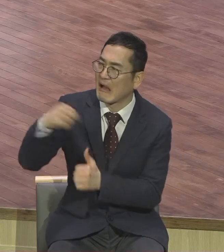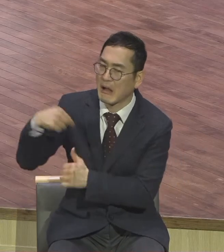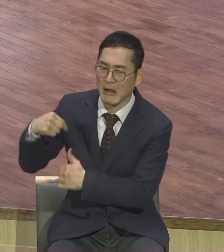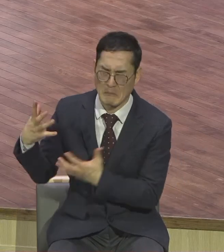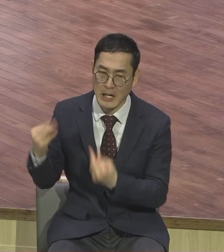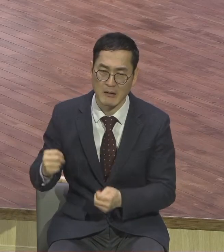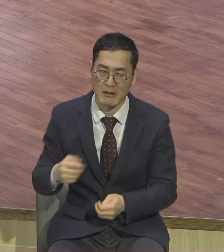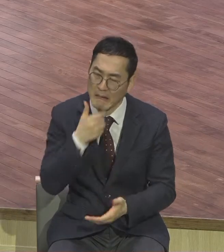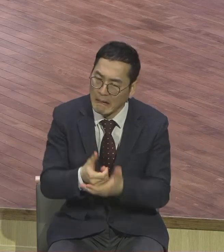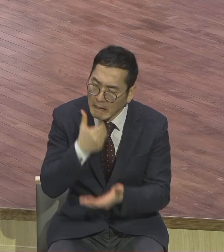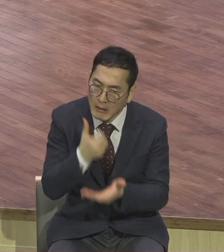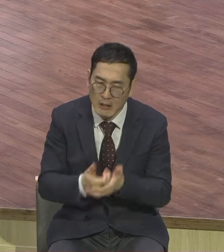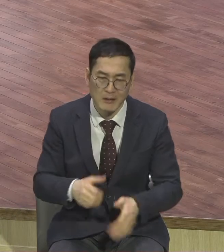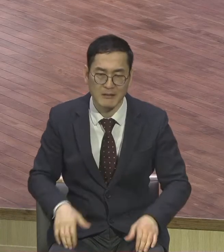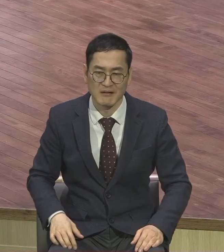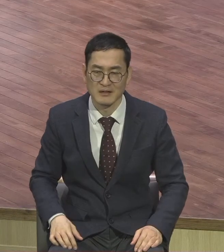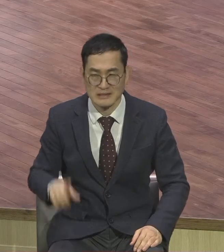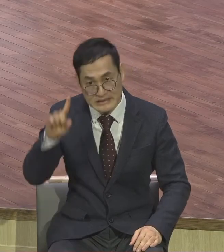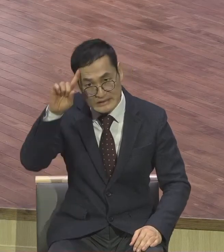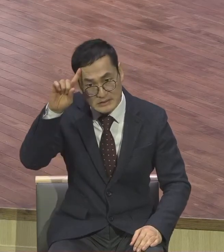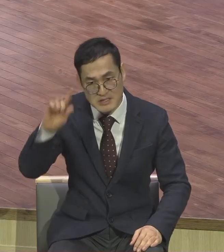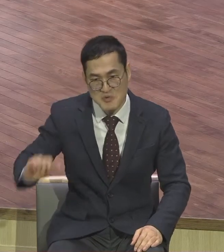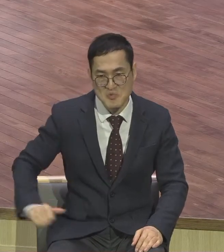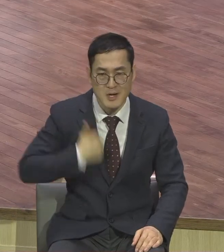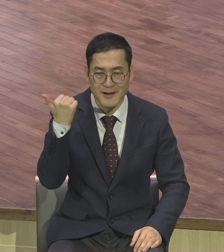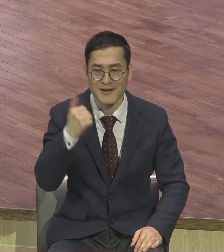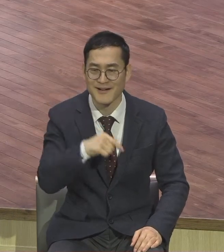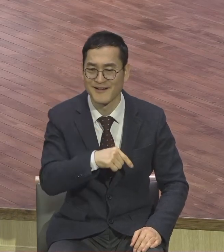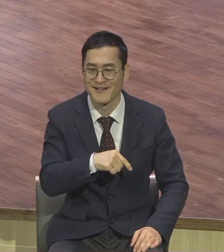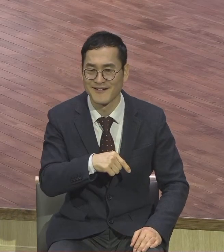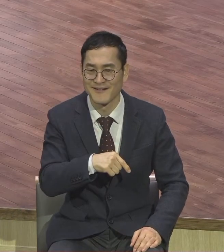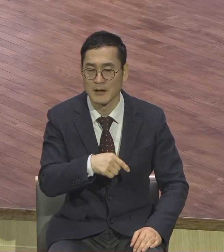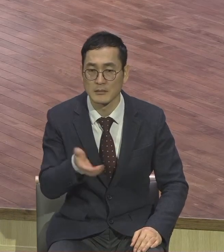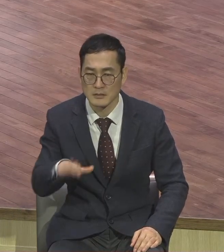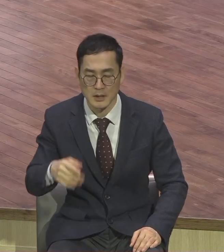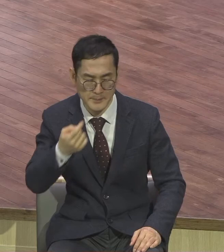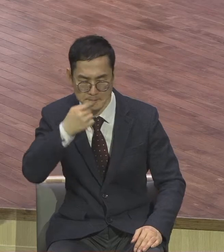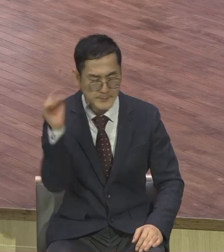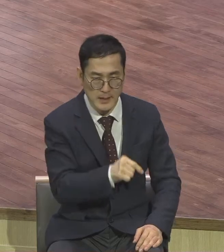그런데 일어나서 그럴 정도가 아니고 뛰었다.